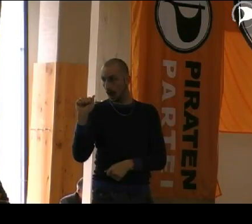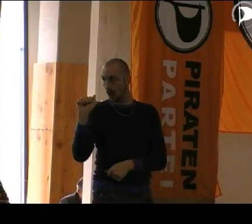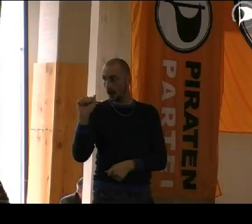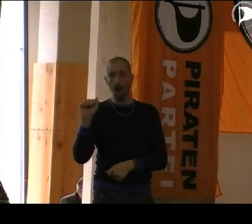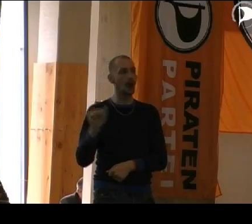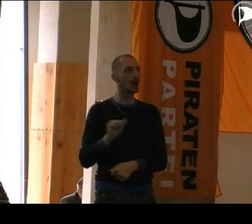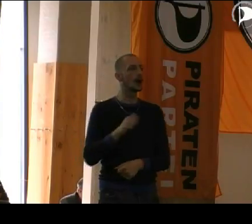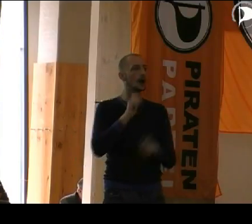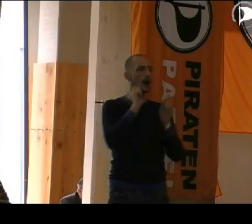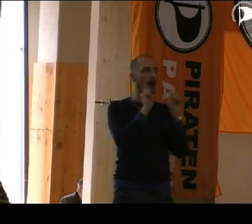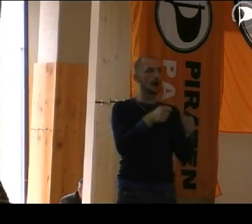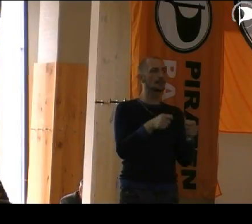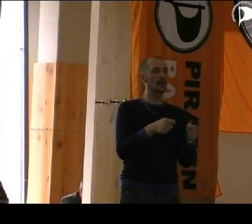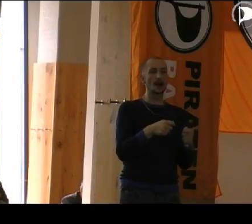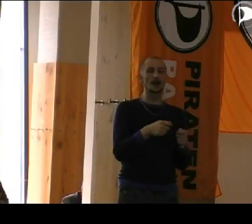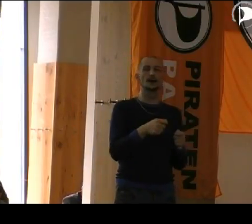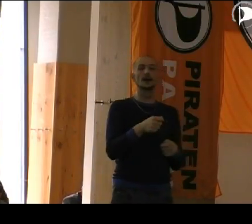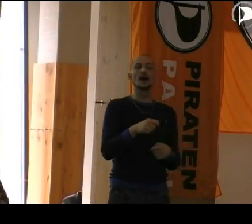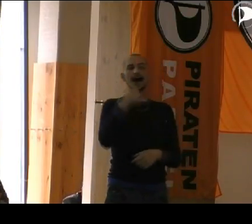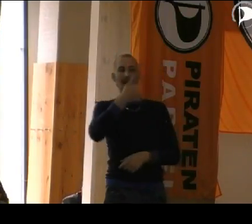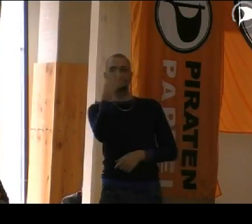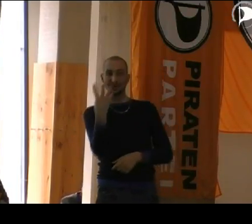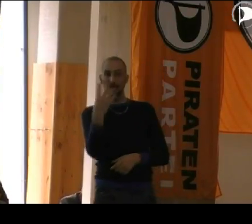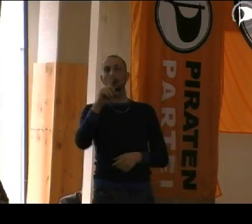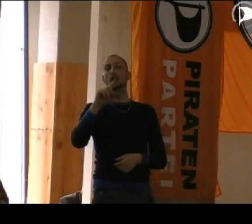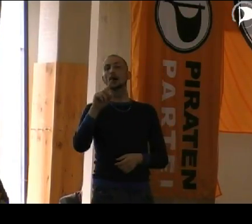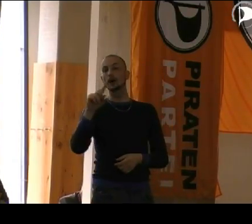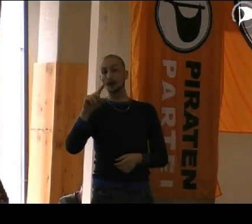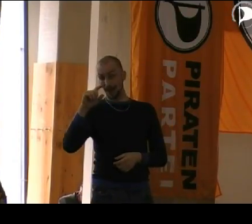anträge 14 und 15 danke